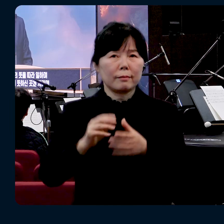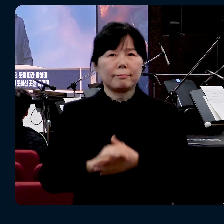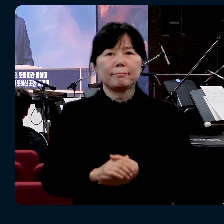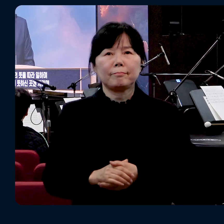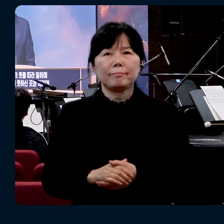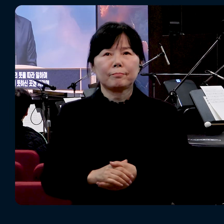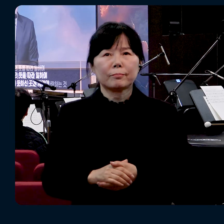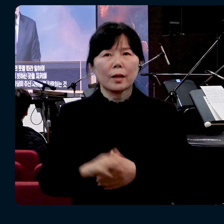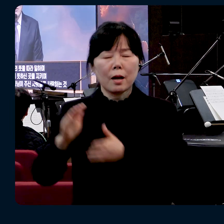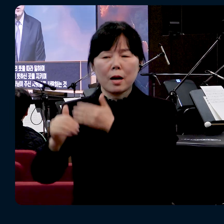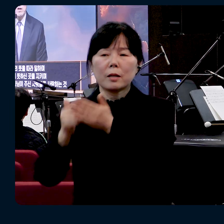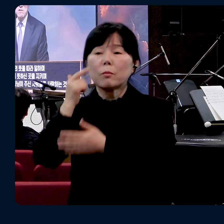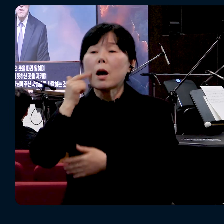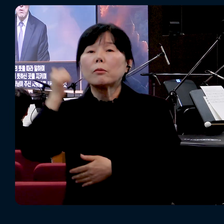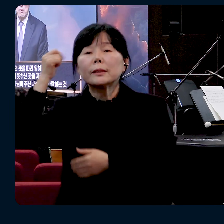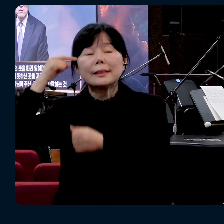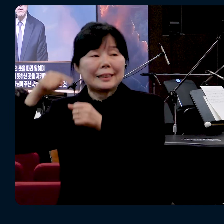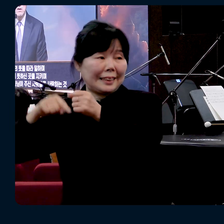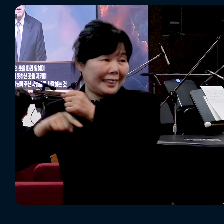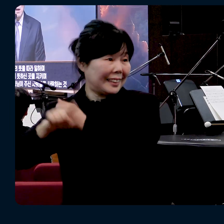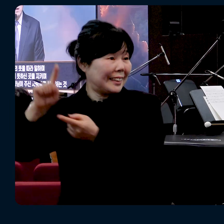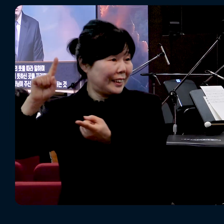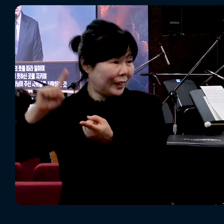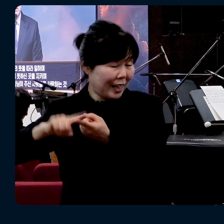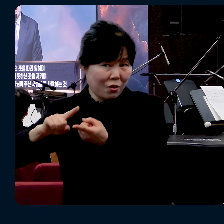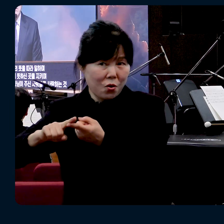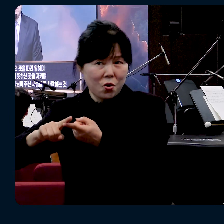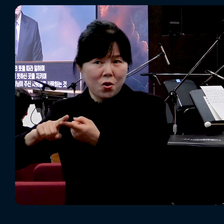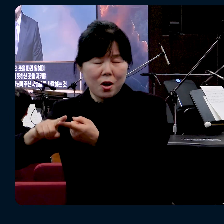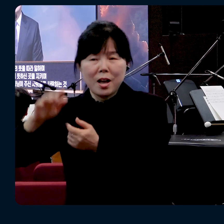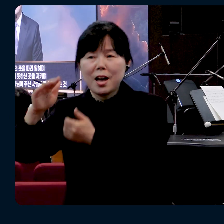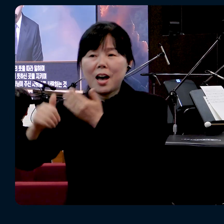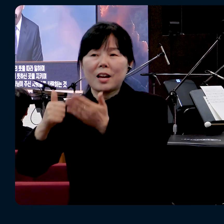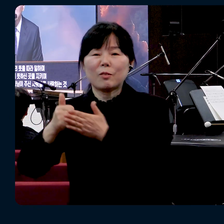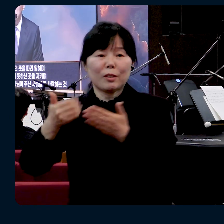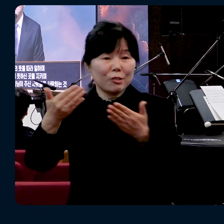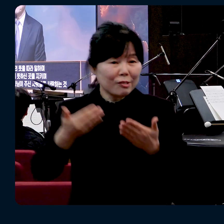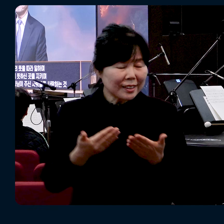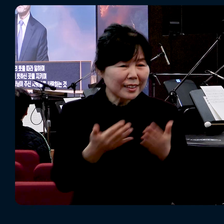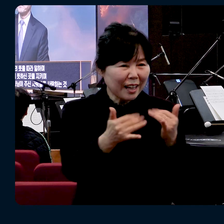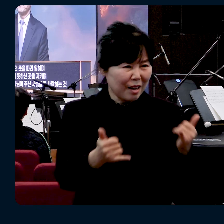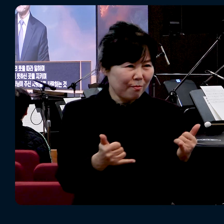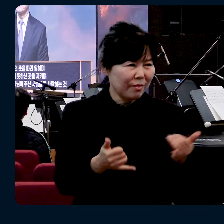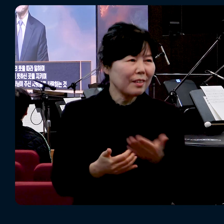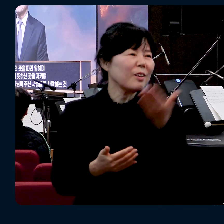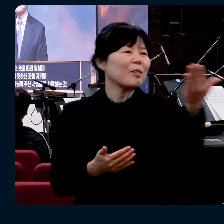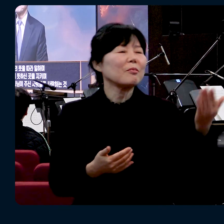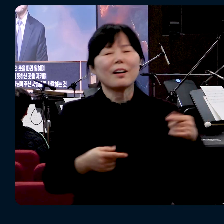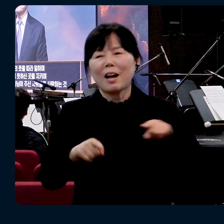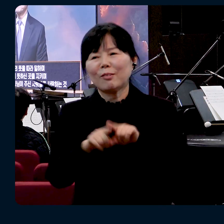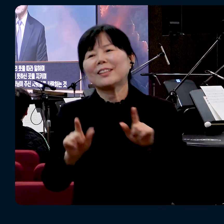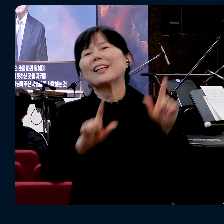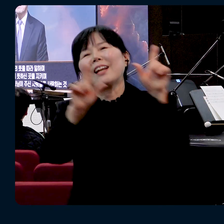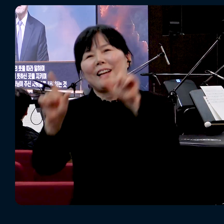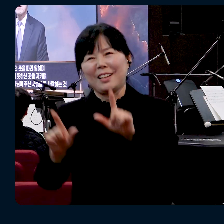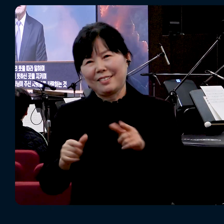그리고 세 번째는 하나님 아버지의 뜻대로 하나님이 주신 사람들을 사랑하는 것.